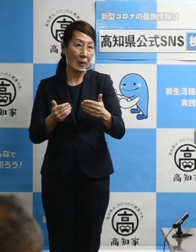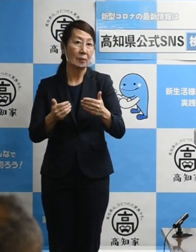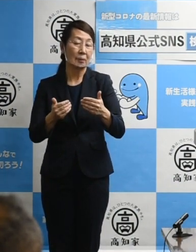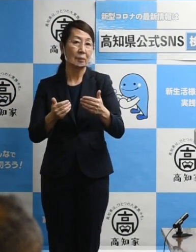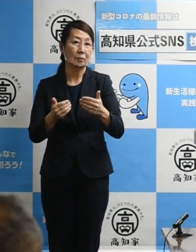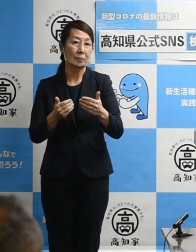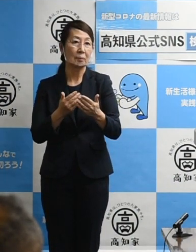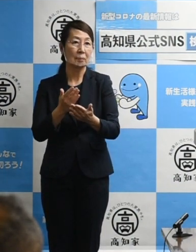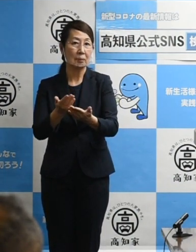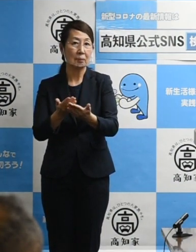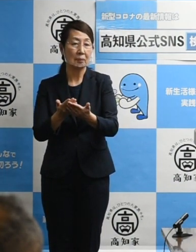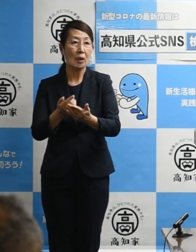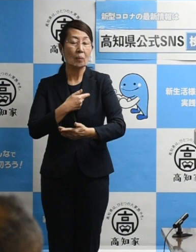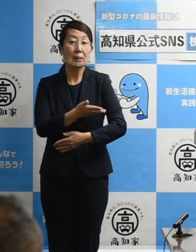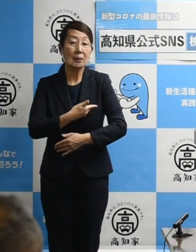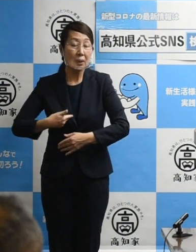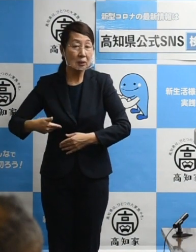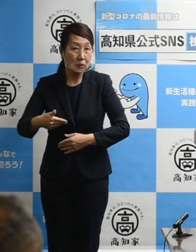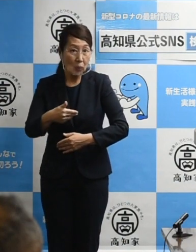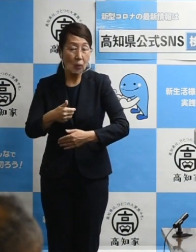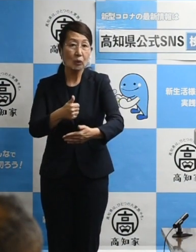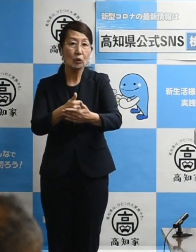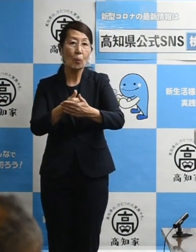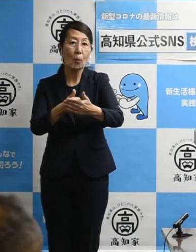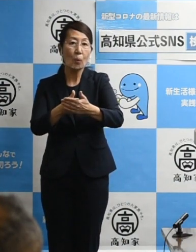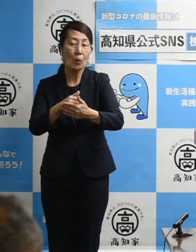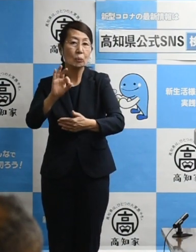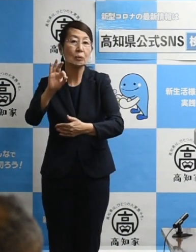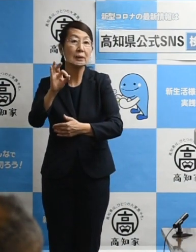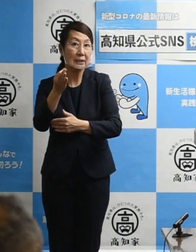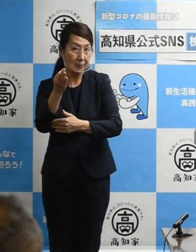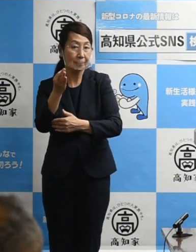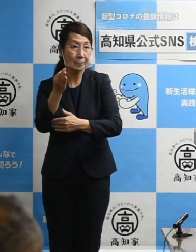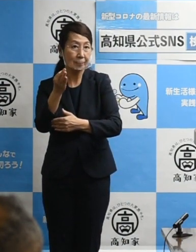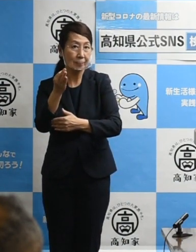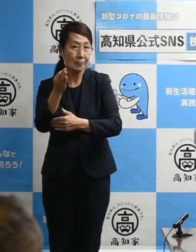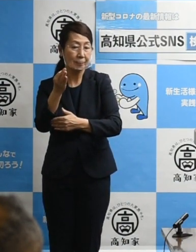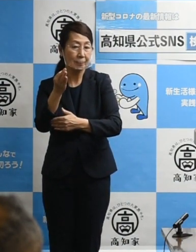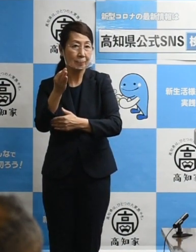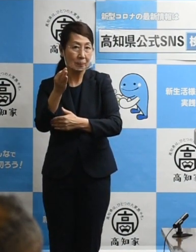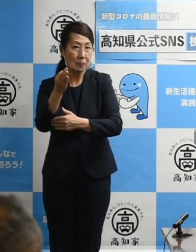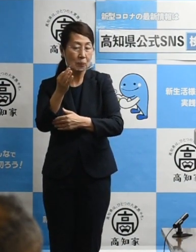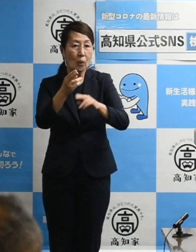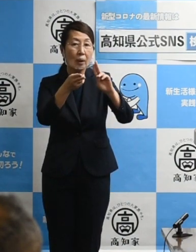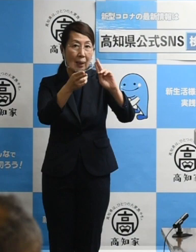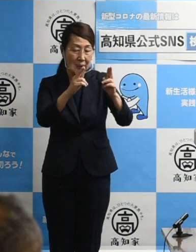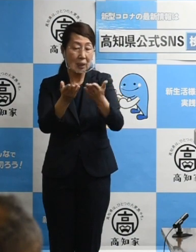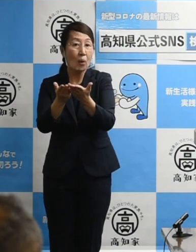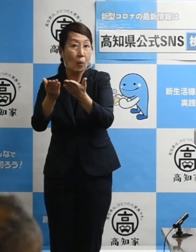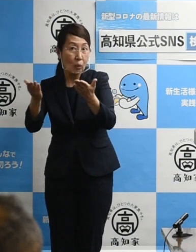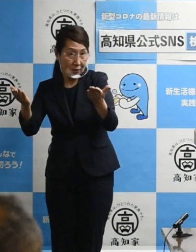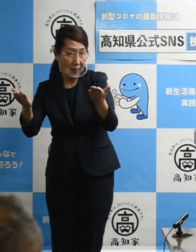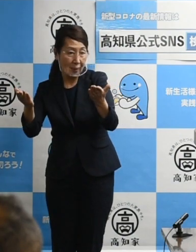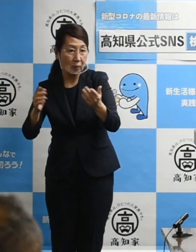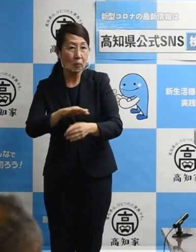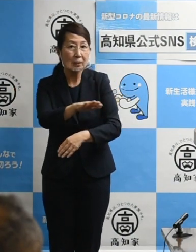にも私どもとしましては、この協力金の支給の事務を委託をします民間の事業者の方々に、まあ、助っ人をい